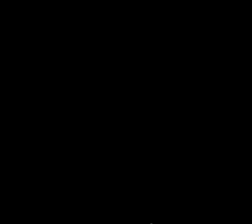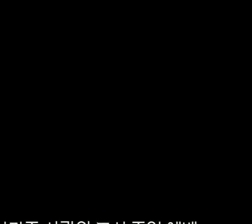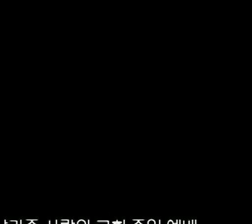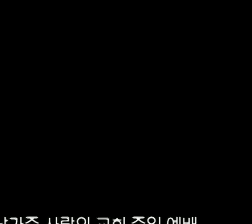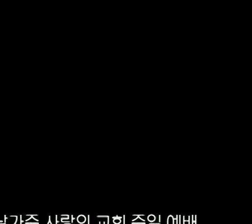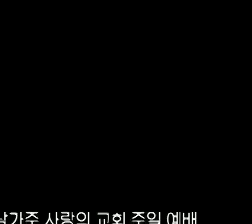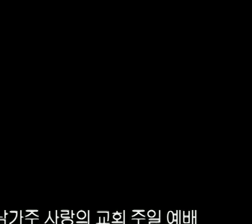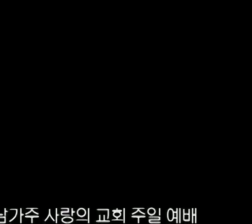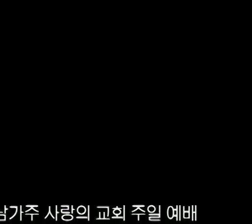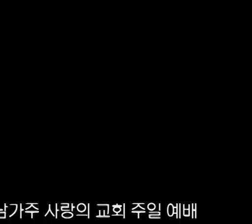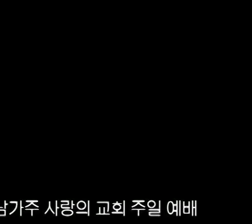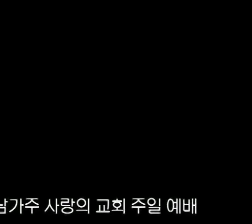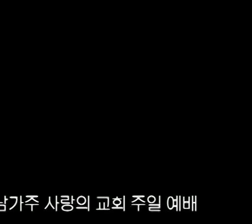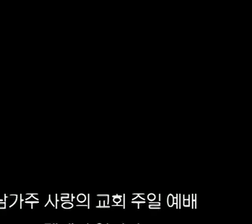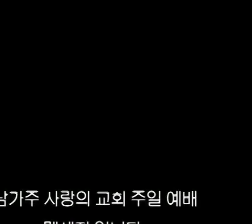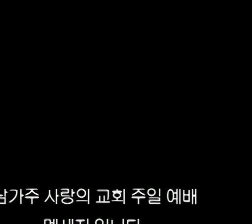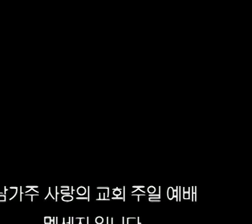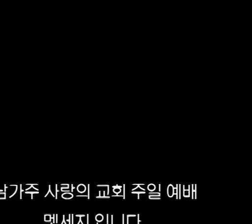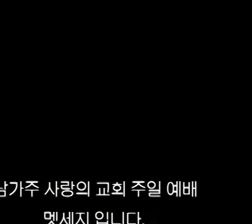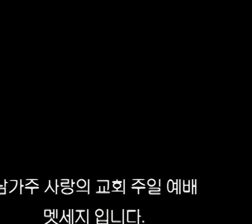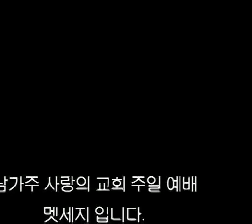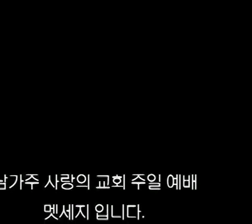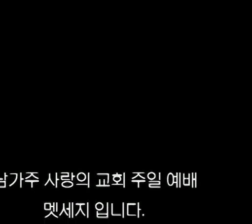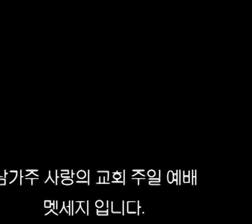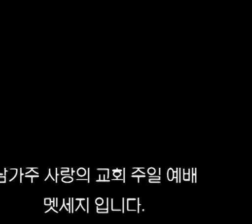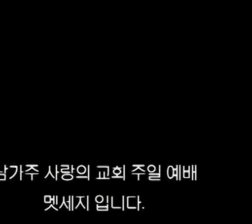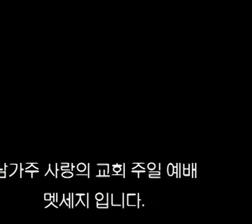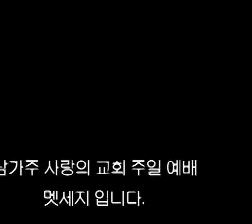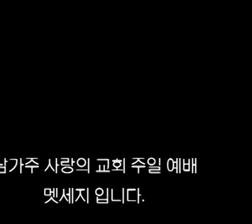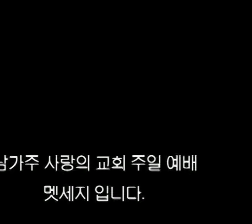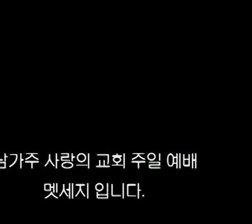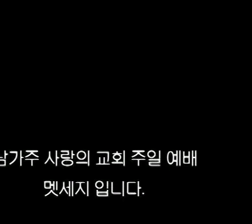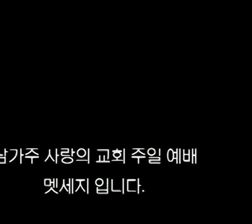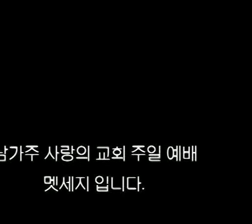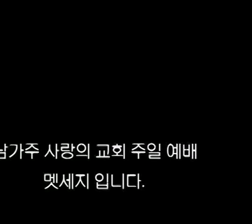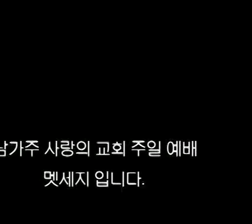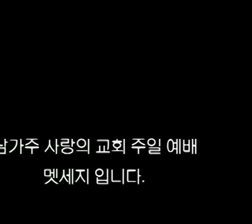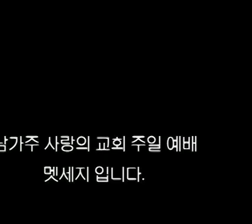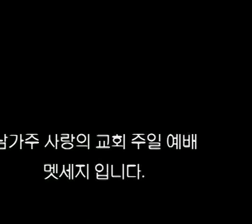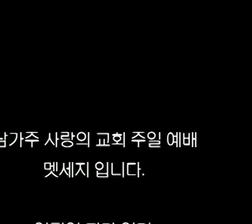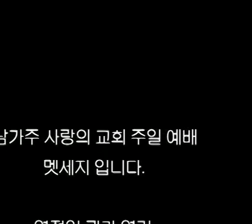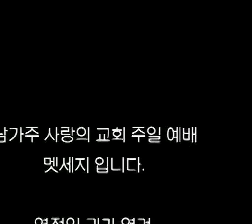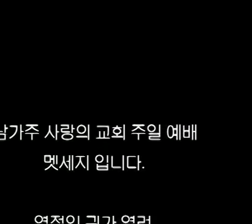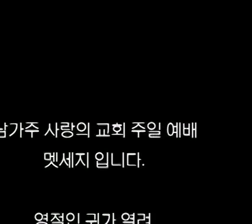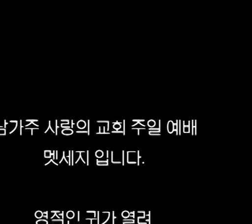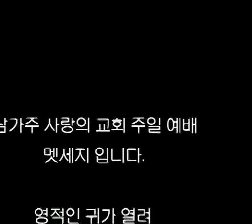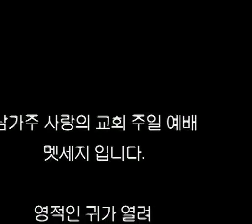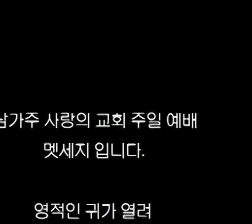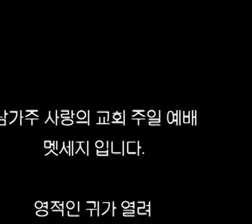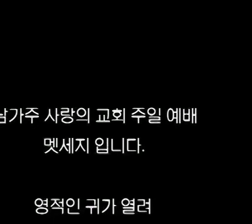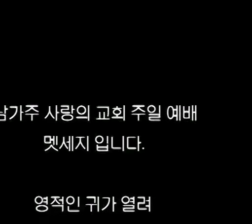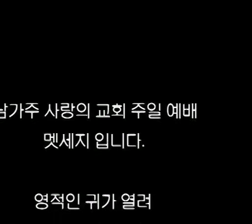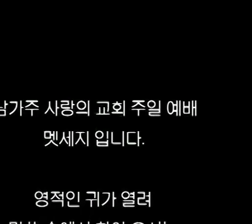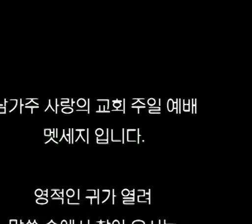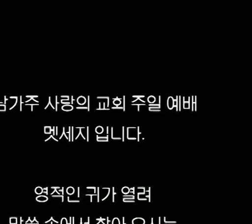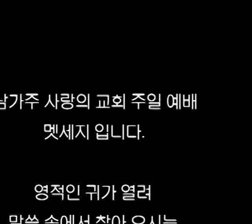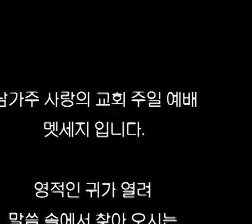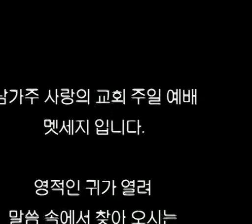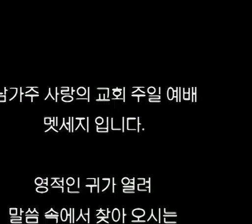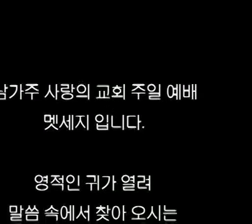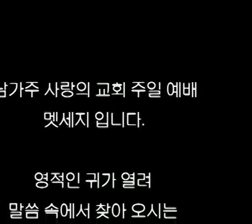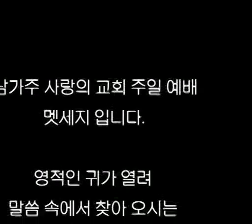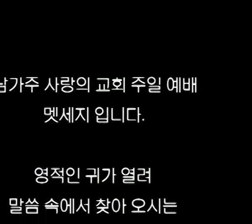남가주 사랑의 교회 주일 예배 메시지입니다. 영적인 귀가 열려 말씀